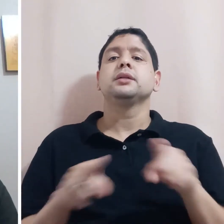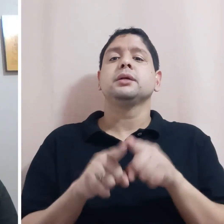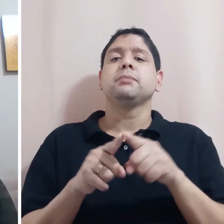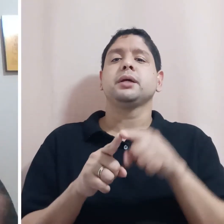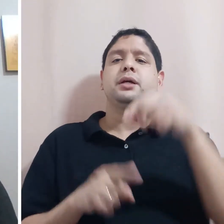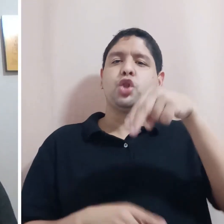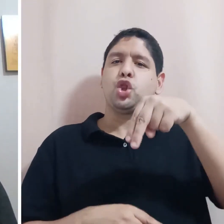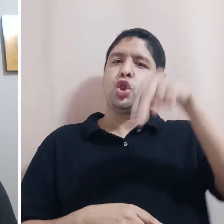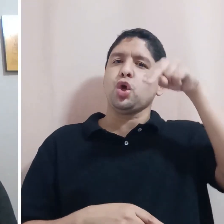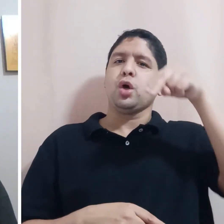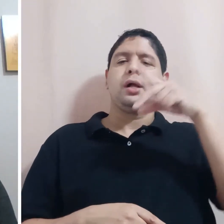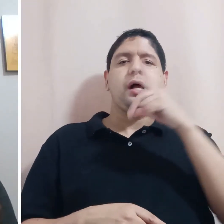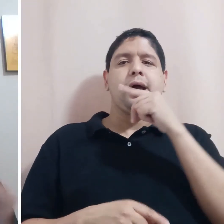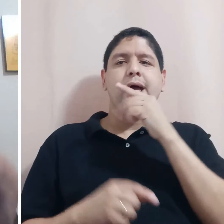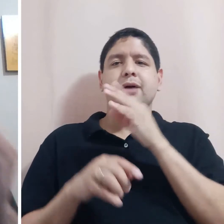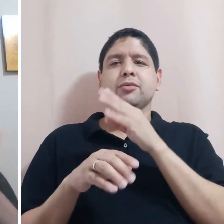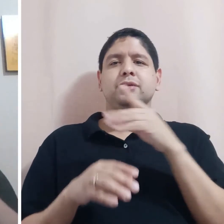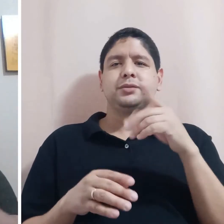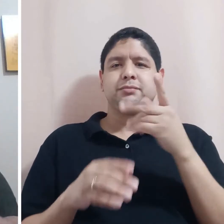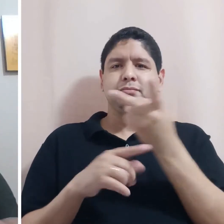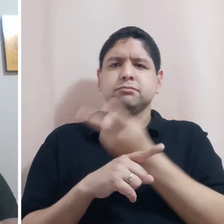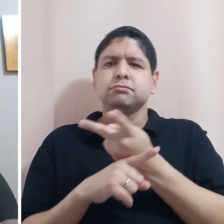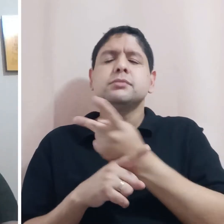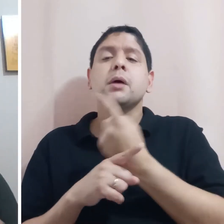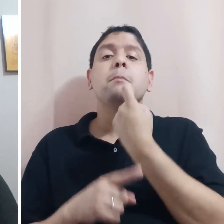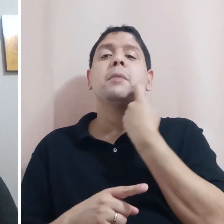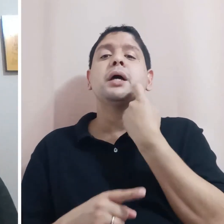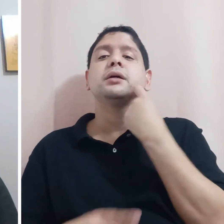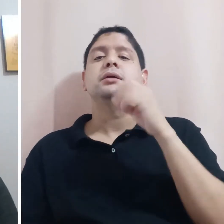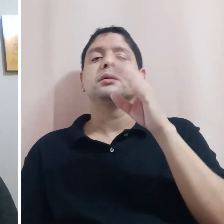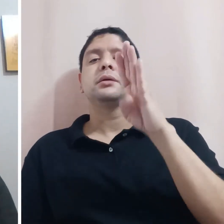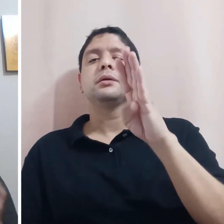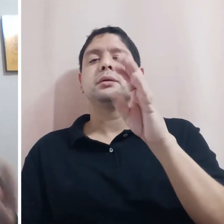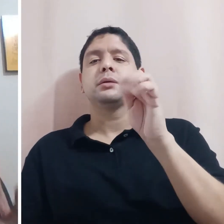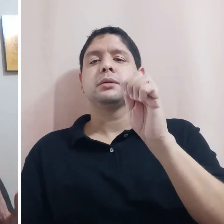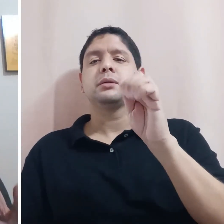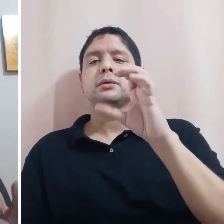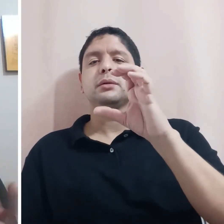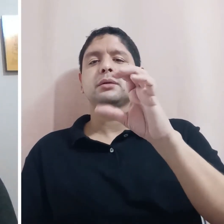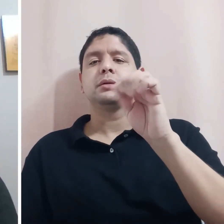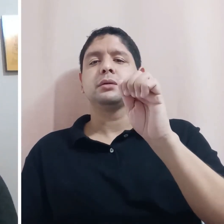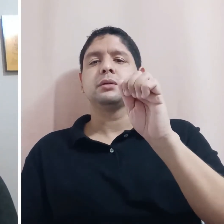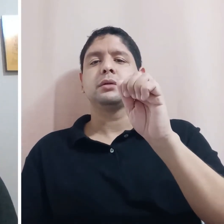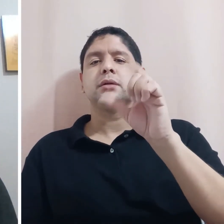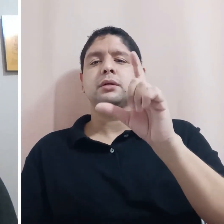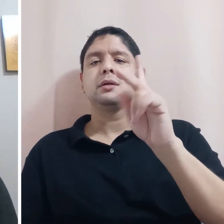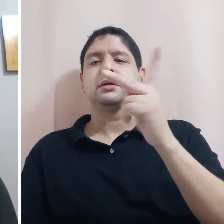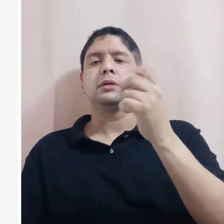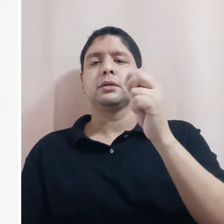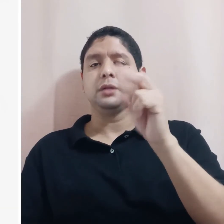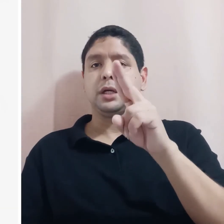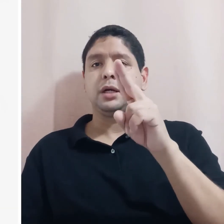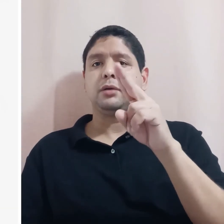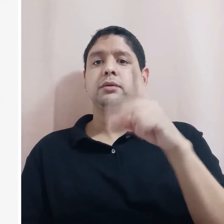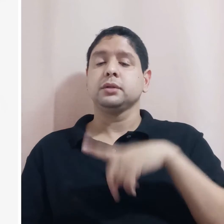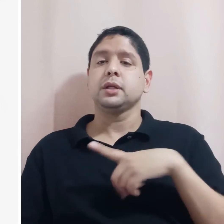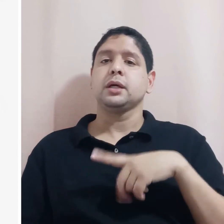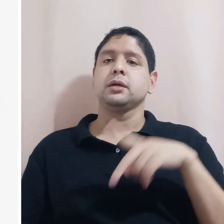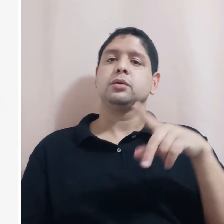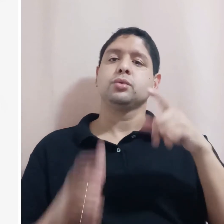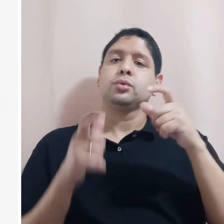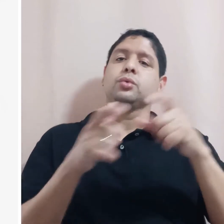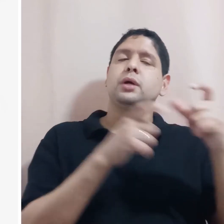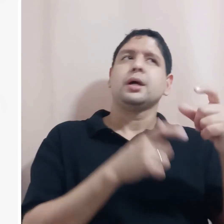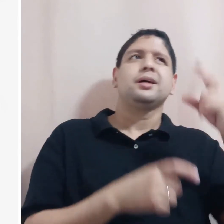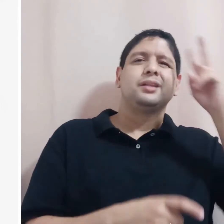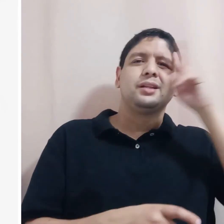longe pelos oceanos, mas eles iam muito de Portugal para o Mar do Norte para fazer a pesca do bacalhau, né? A gente lembrar que é um produto que a gente consome